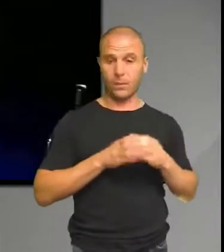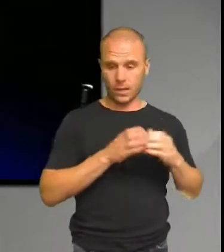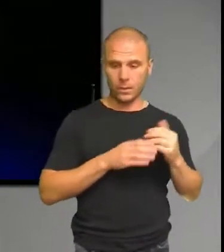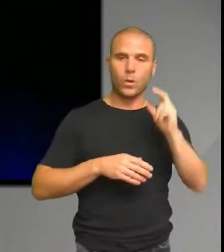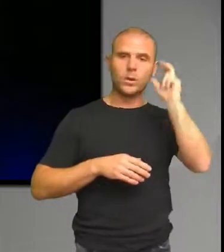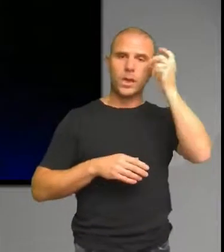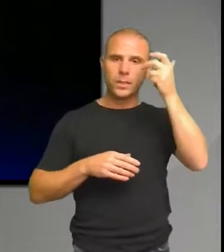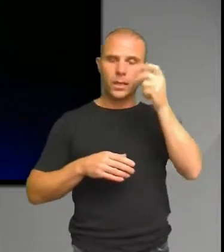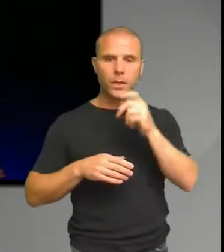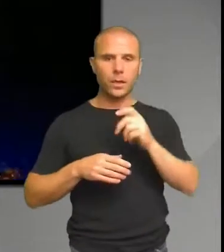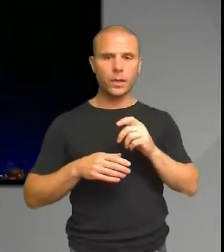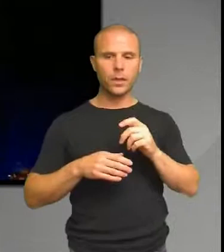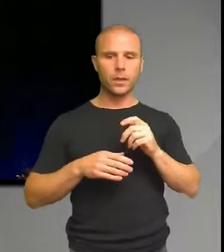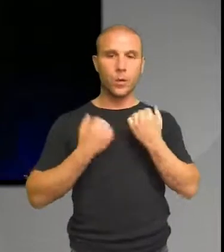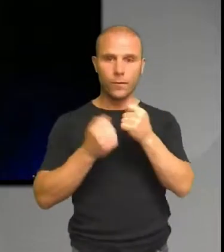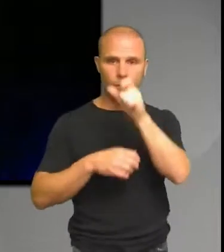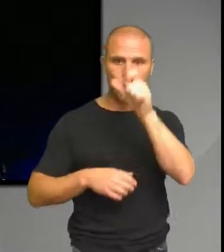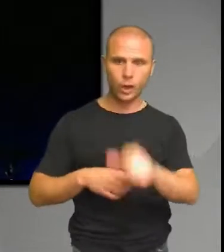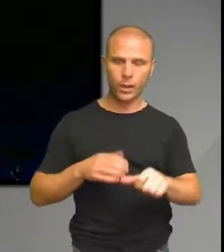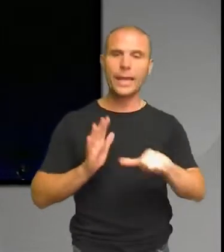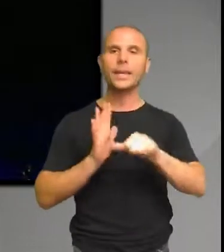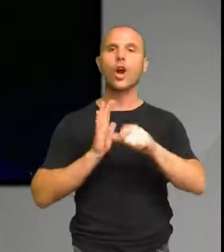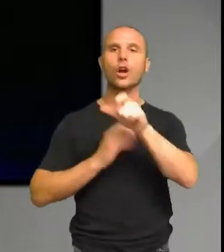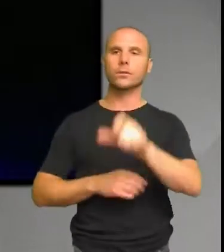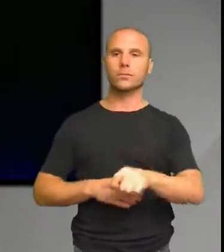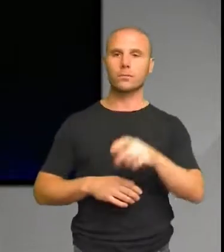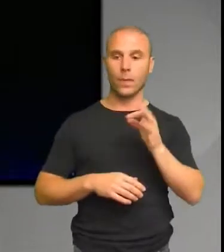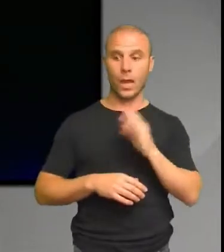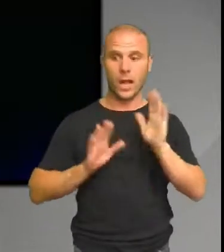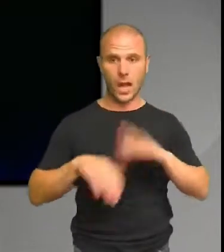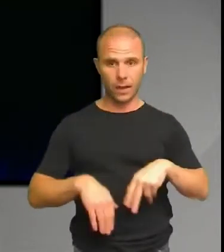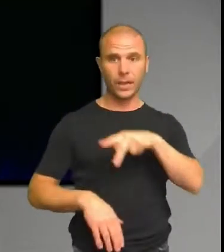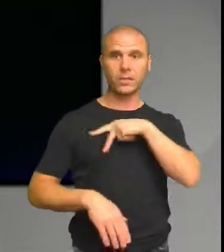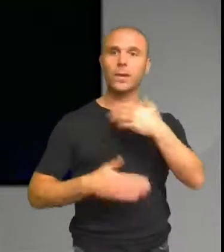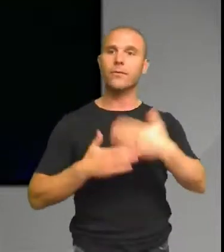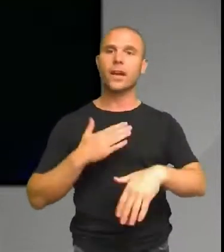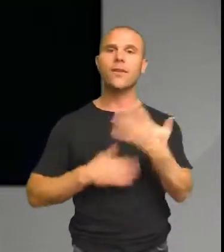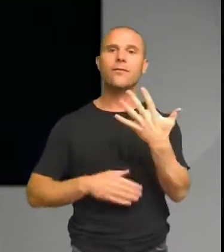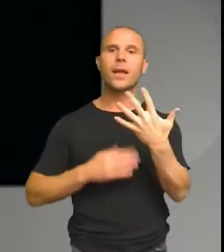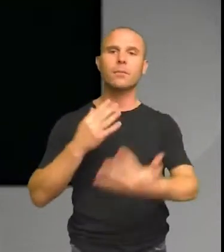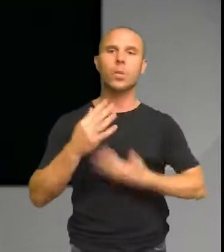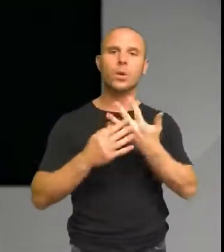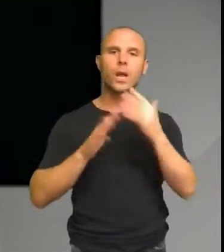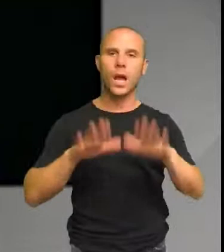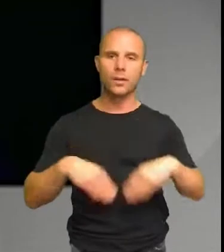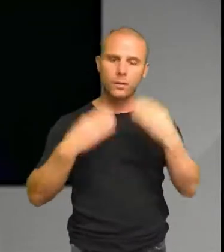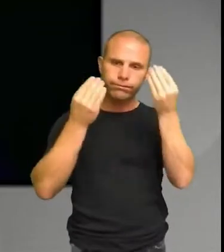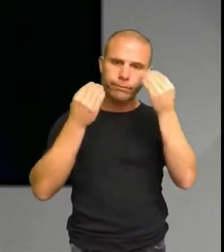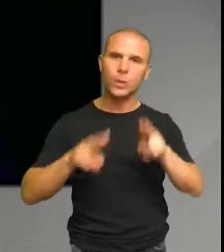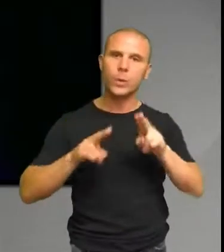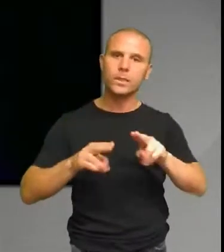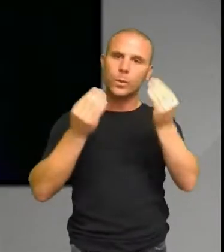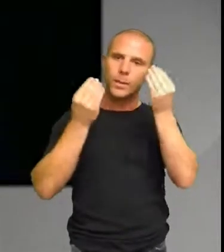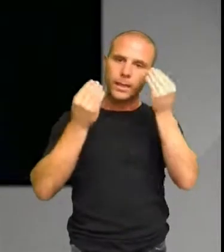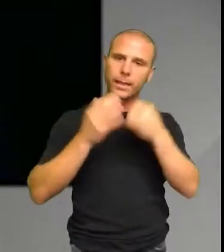Han berättade att han tagit examen på en 5 år lång juristutbildning från universitet. Men